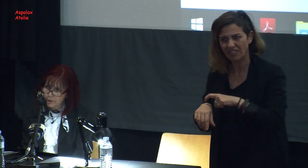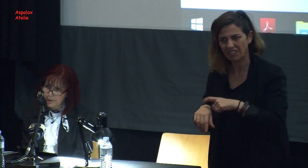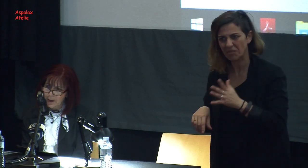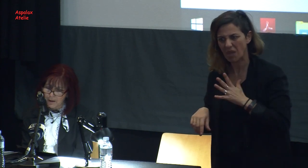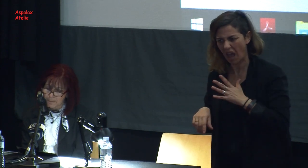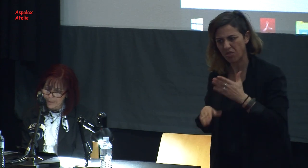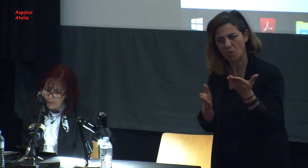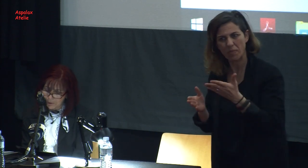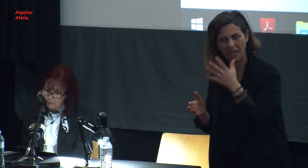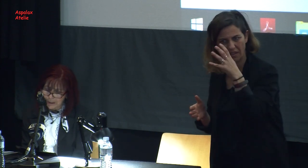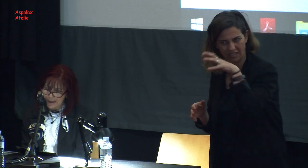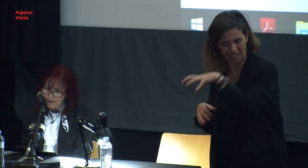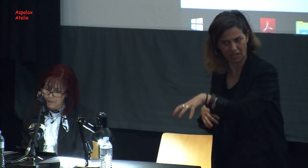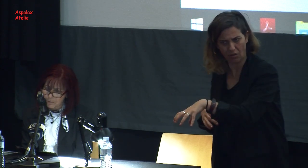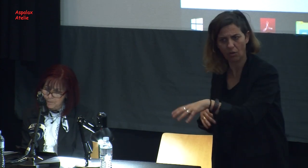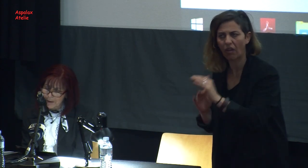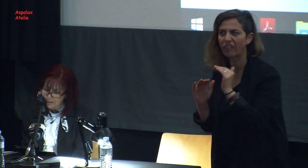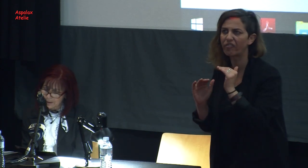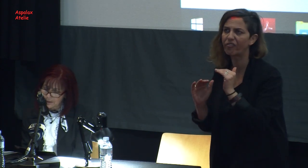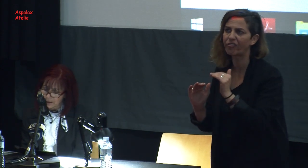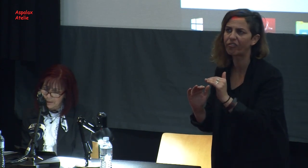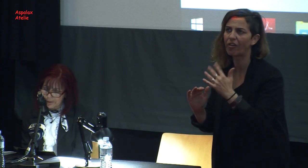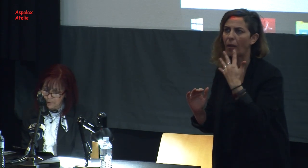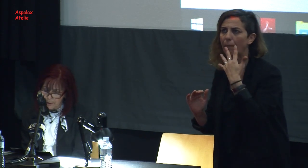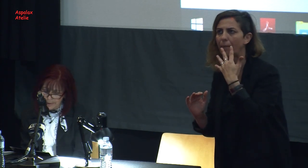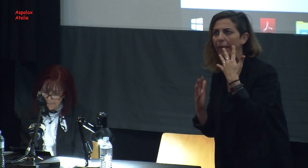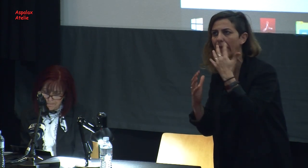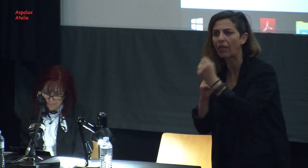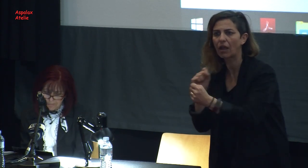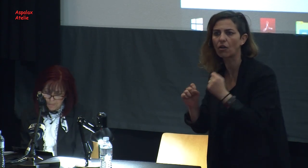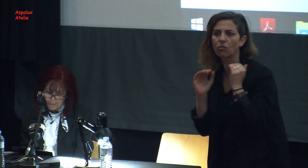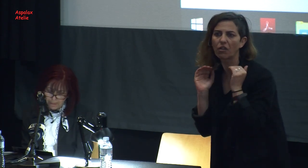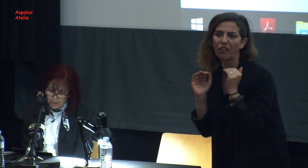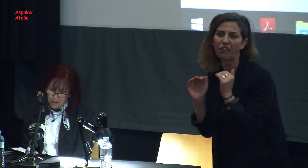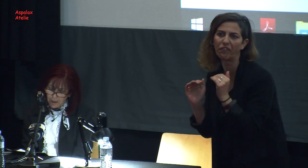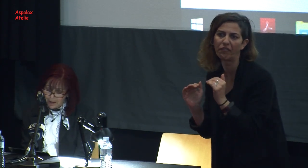ξενώνα μπορεί να παραμείνουν και για 5 και για 10 χρόνια.